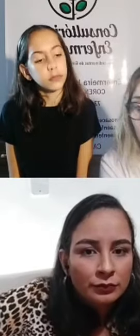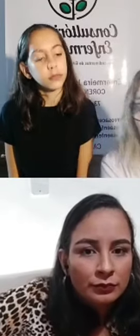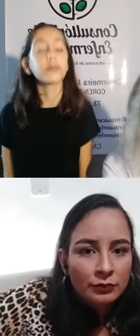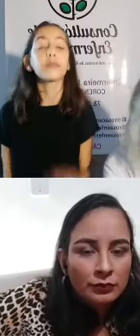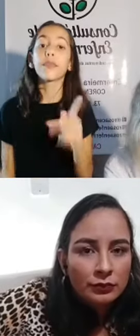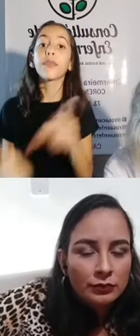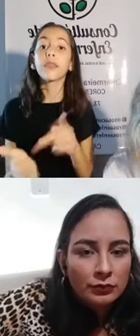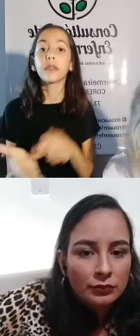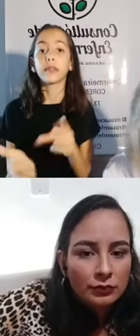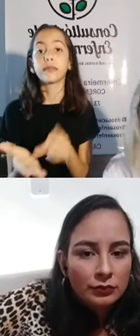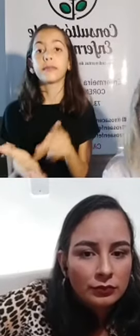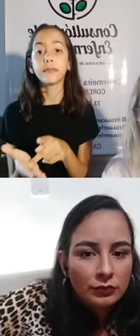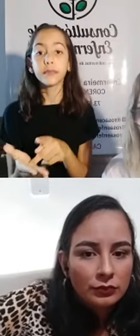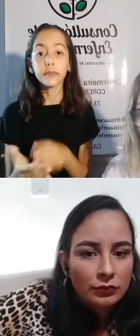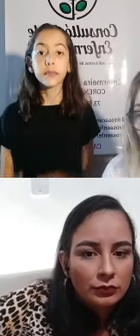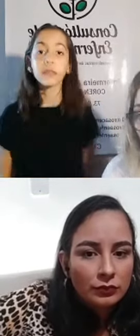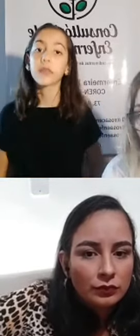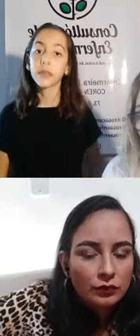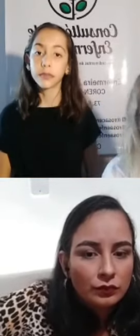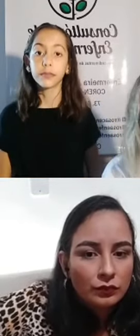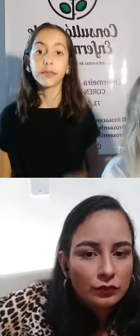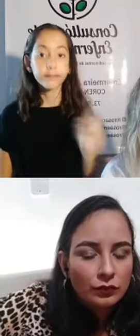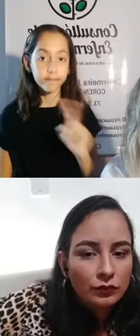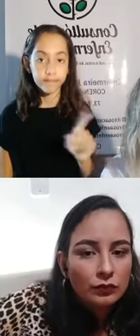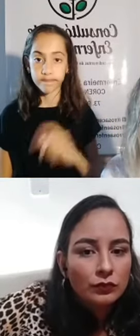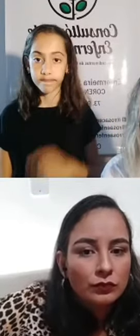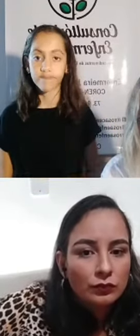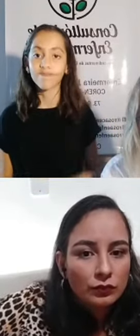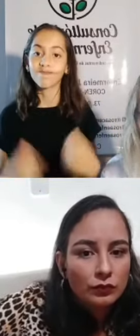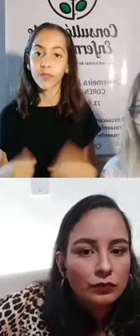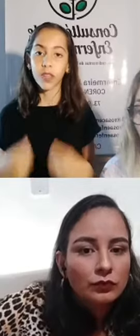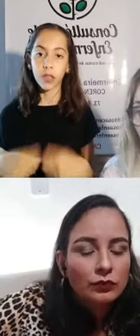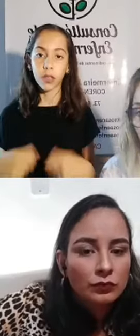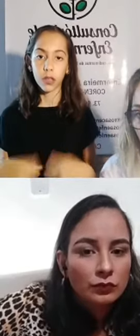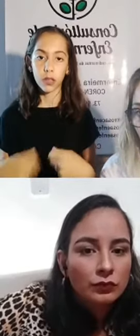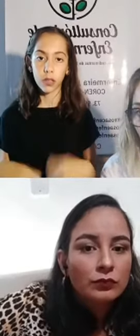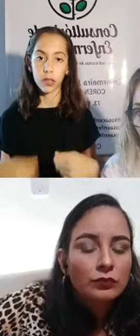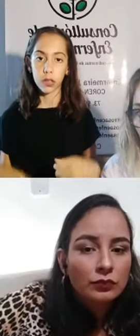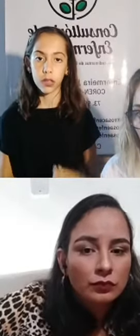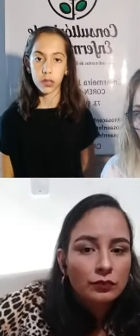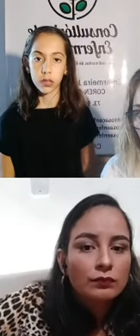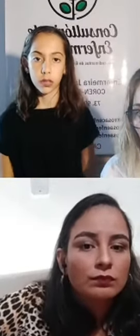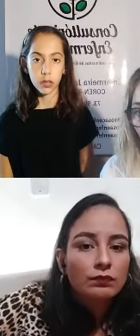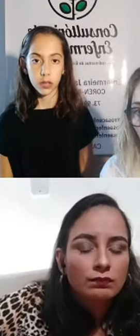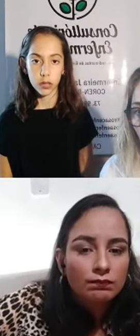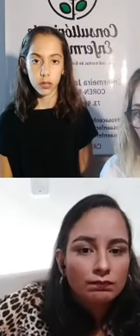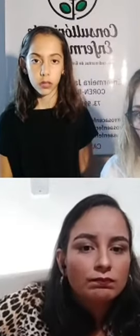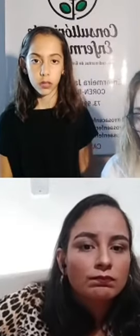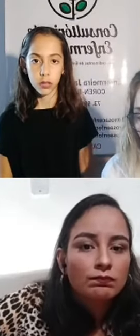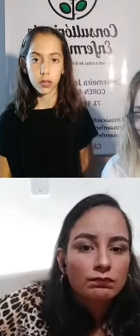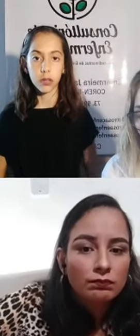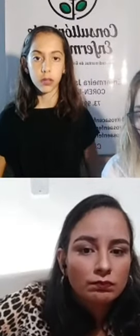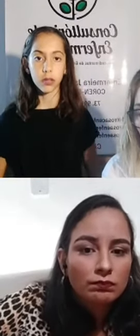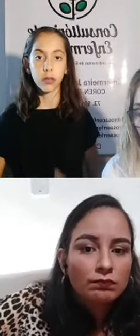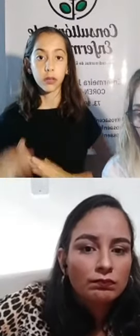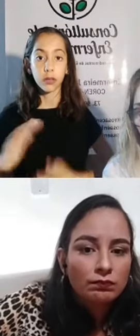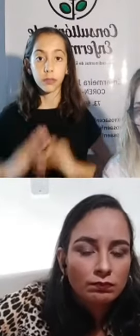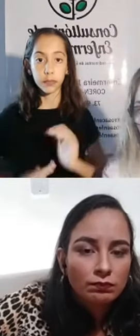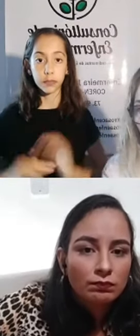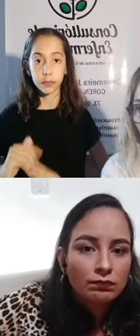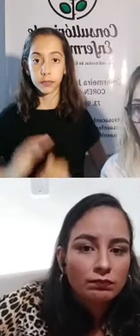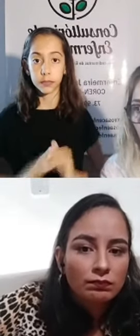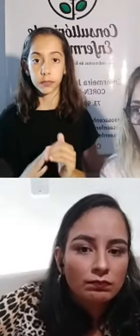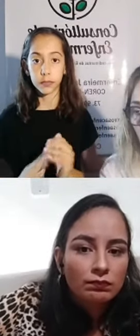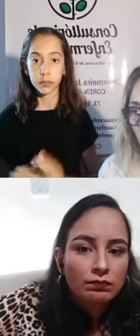Essas limitações, elas não conseguem, né, se atender todas as crianças. Quando a gente fala de, por